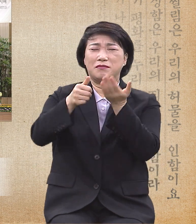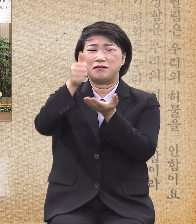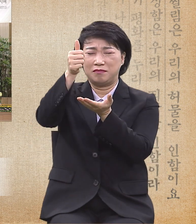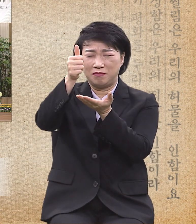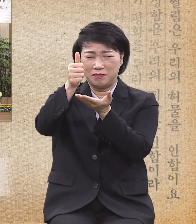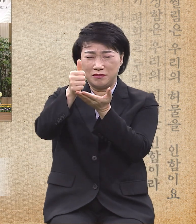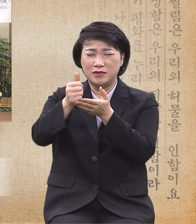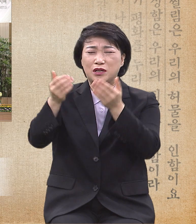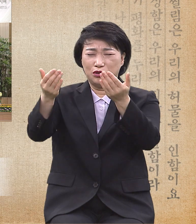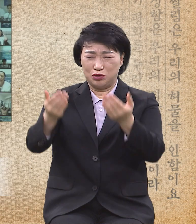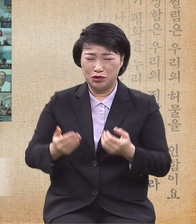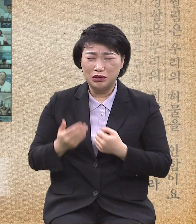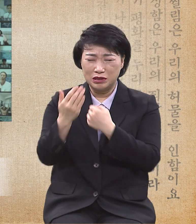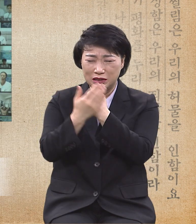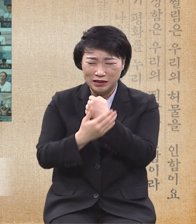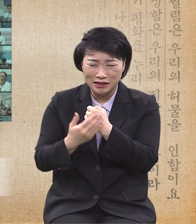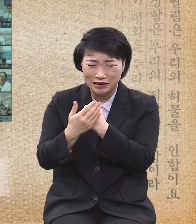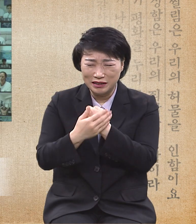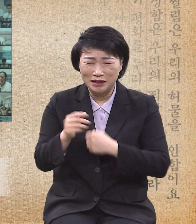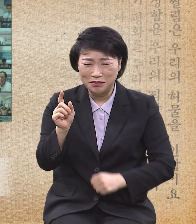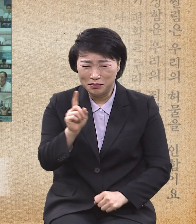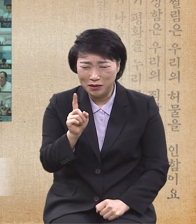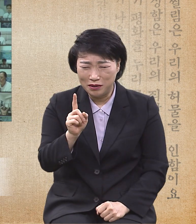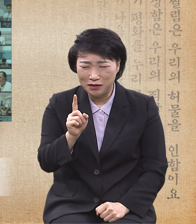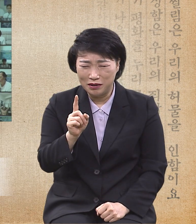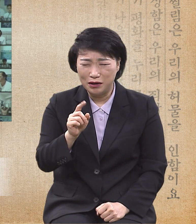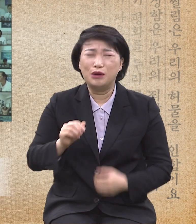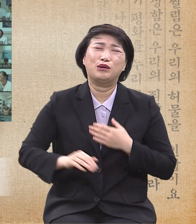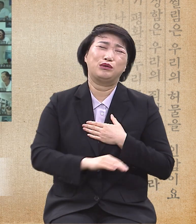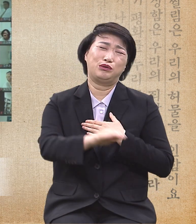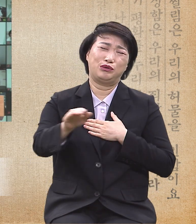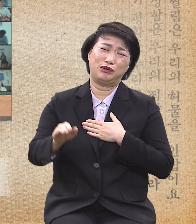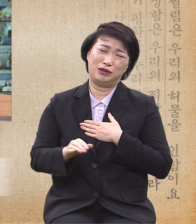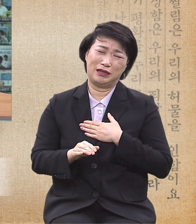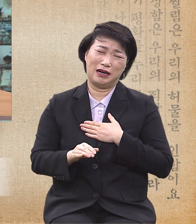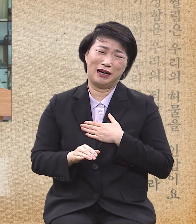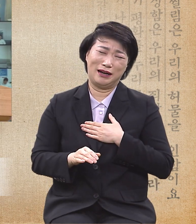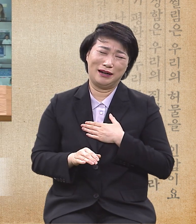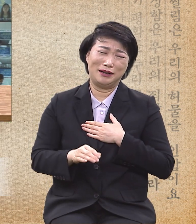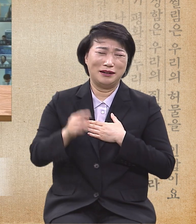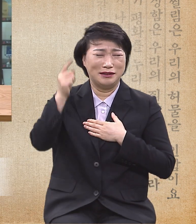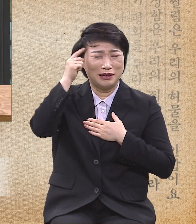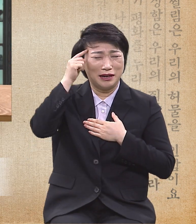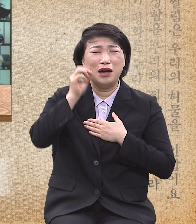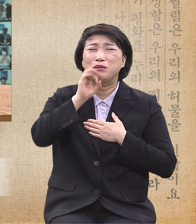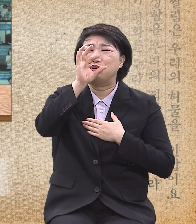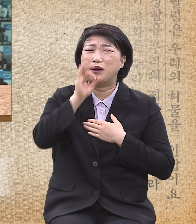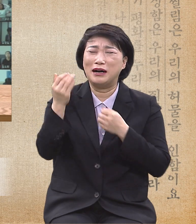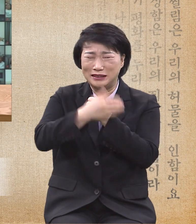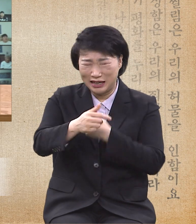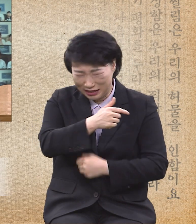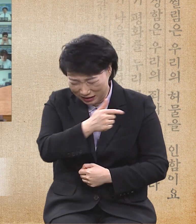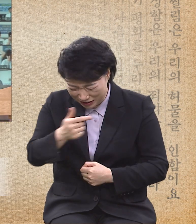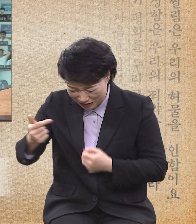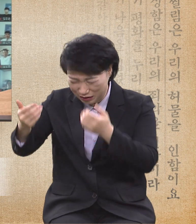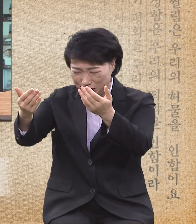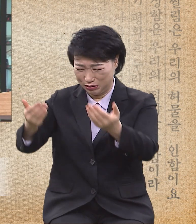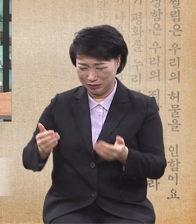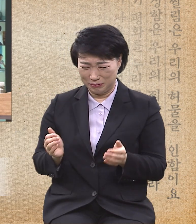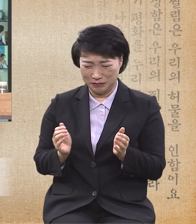하나님께서 주신 은혜는 우리가 상상할 수 없는 은혜입니다.